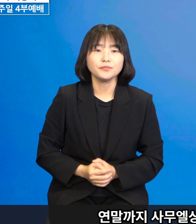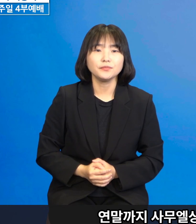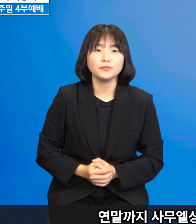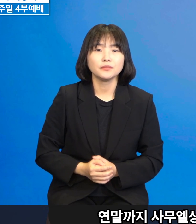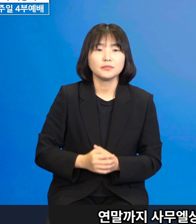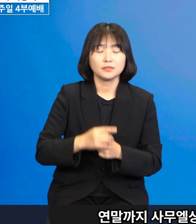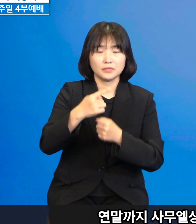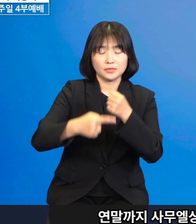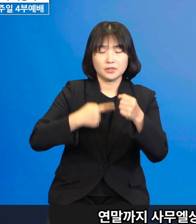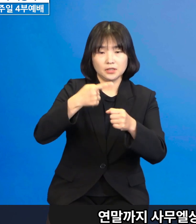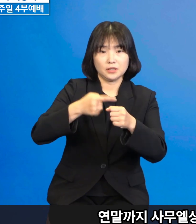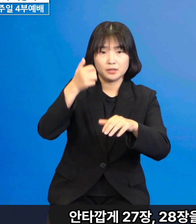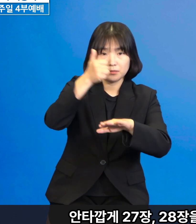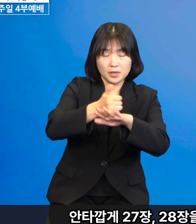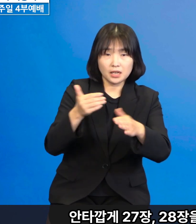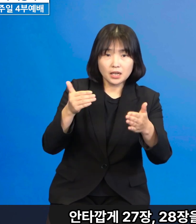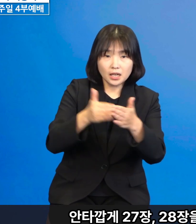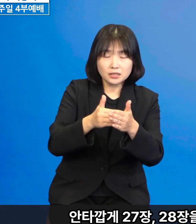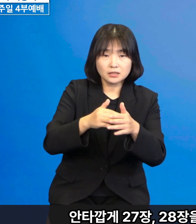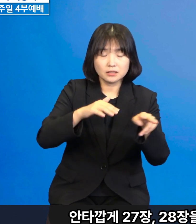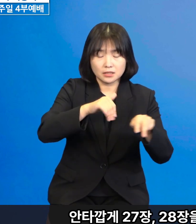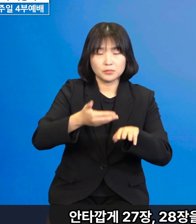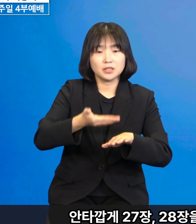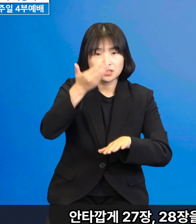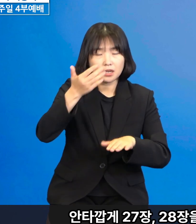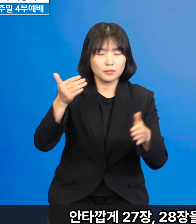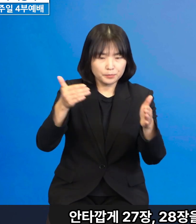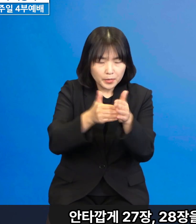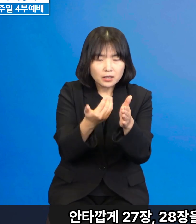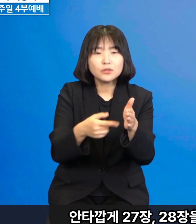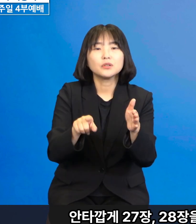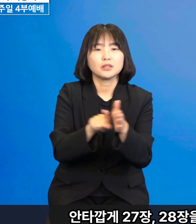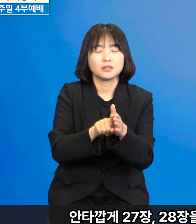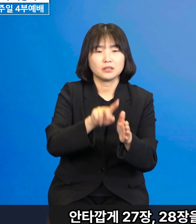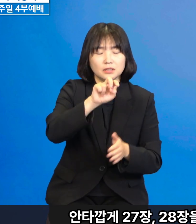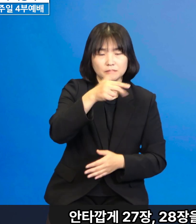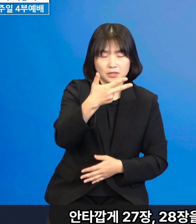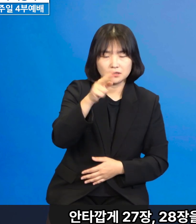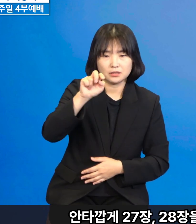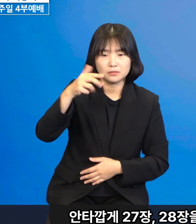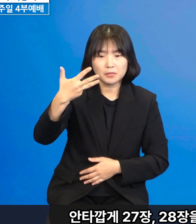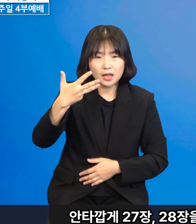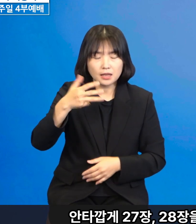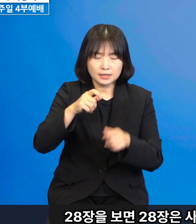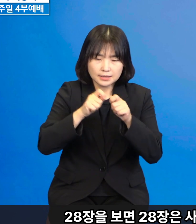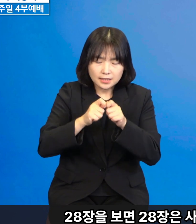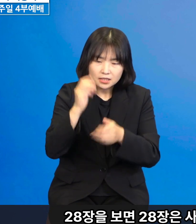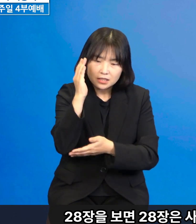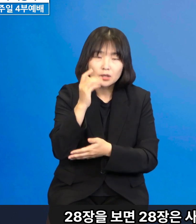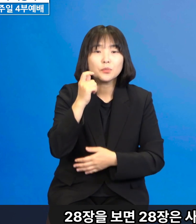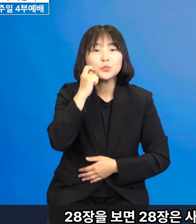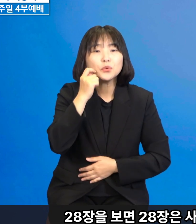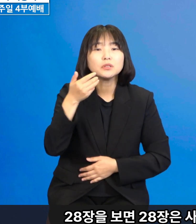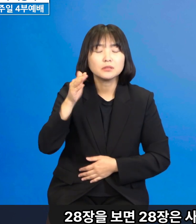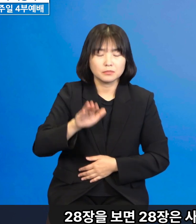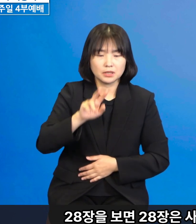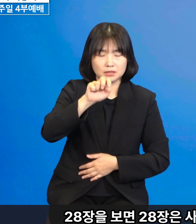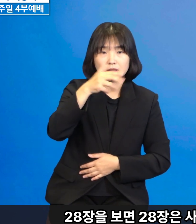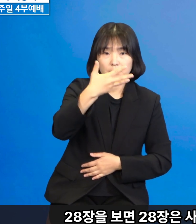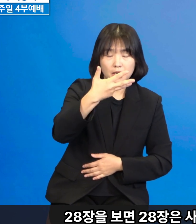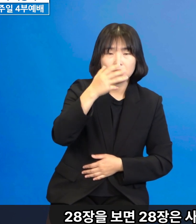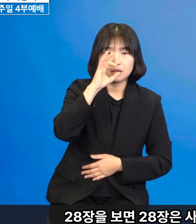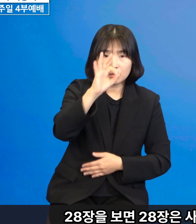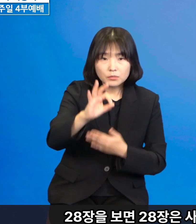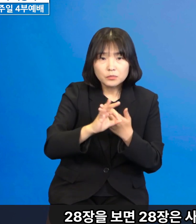연말까지 이제 사무엘상을 마쳐야 되기 때문에 안타깝게 27장, 28장을 자세히 다룰 수는 없었지만 28장을 보면